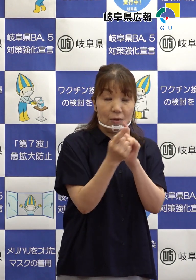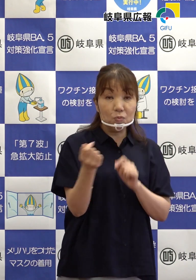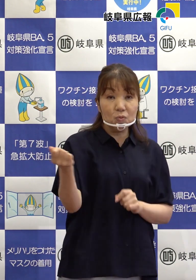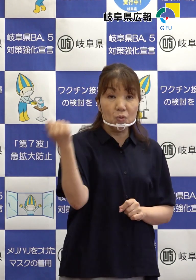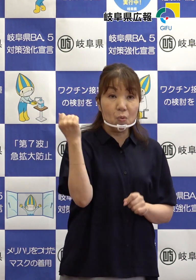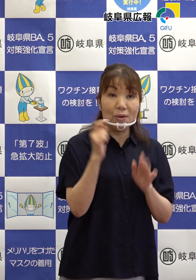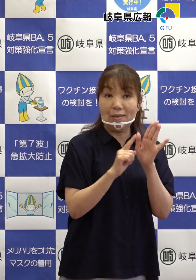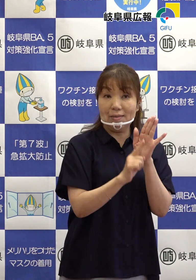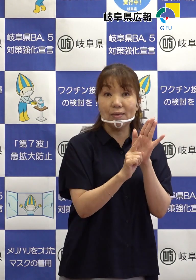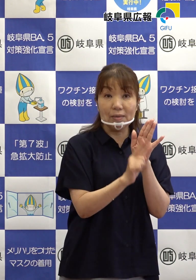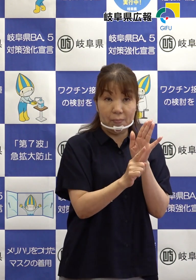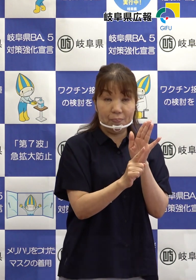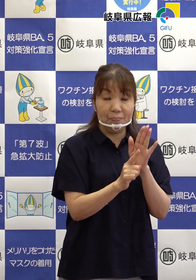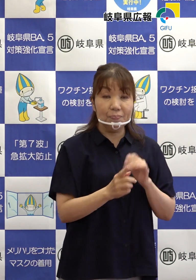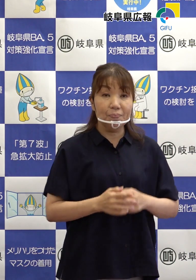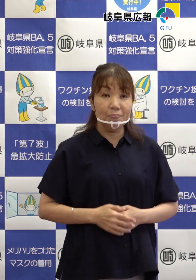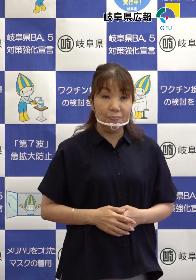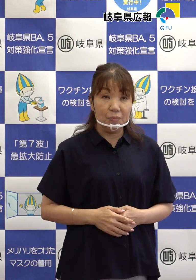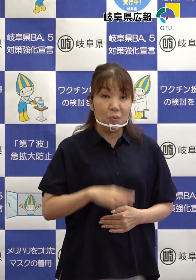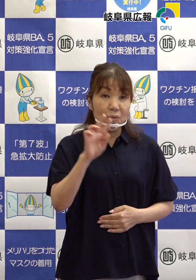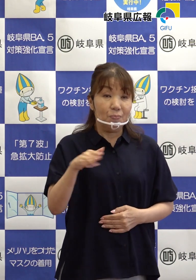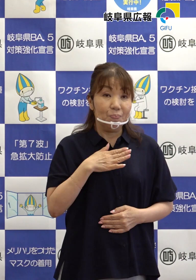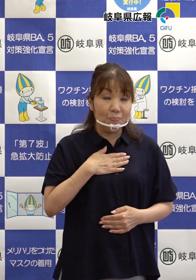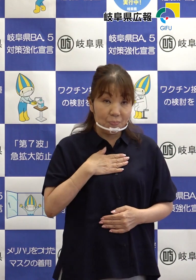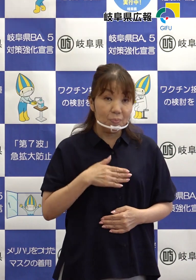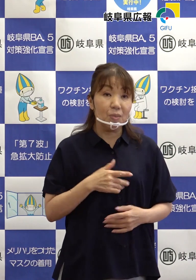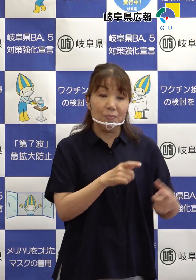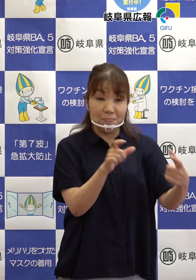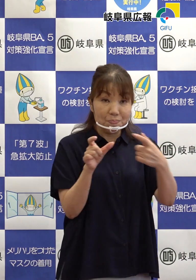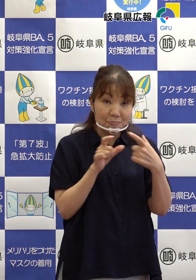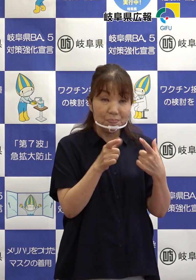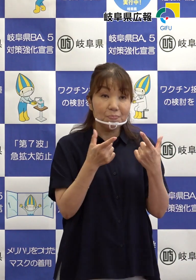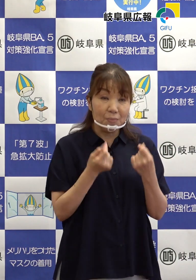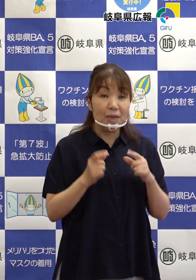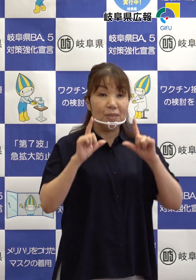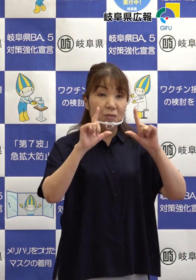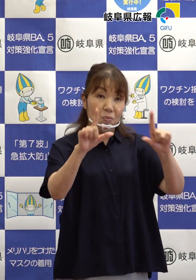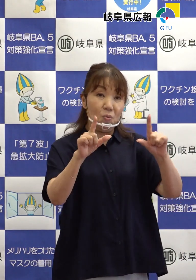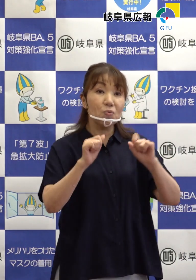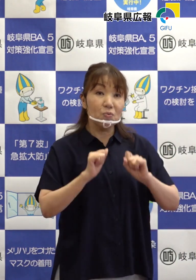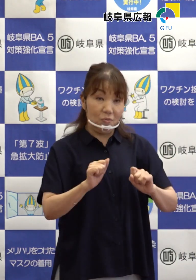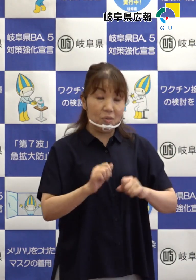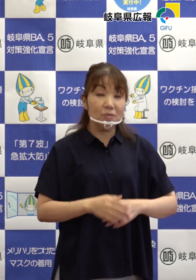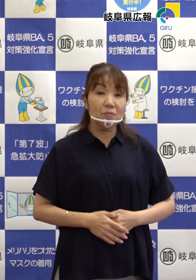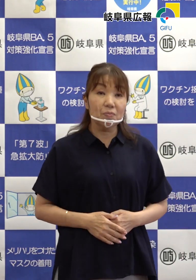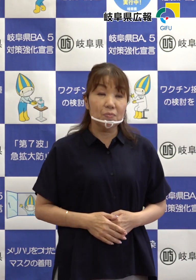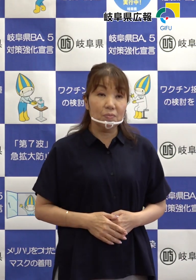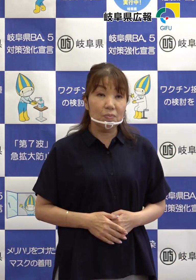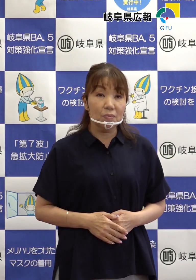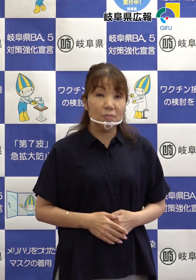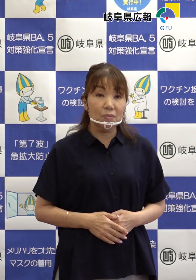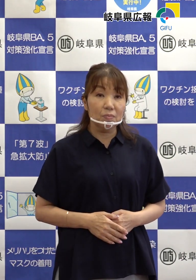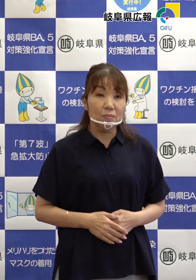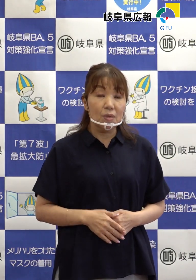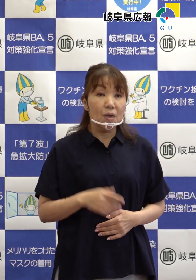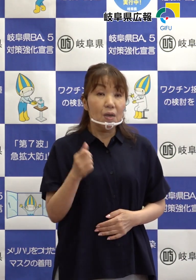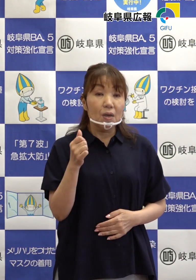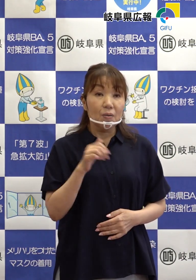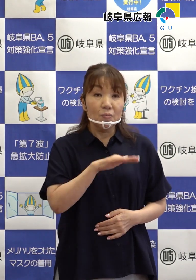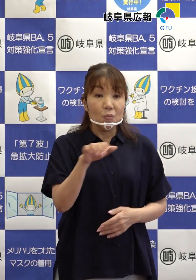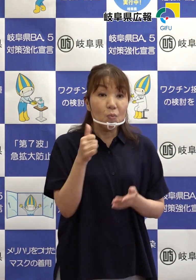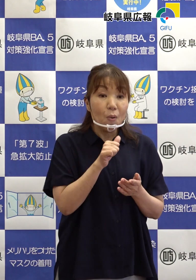いうことで度量買いましたのでこうさせていただきますまあこれはのがない国の方